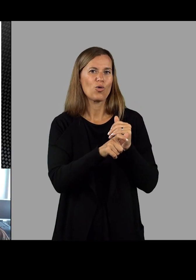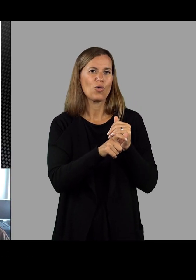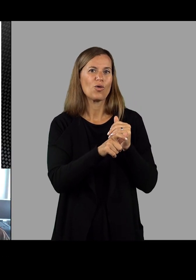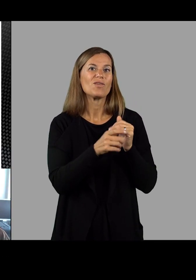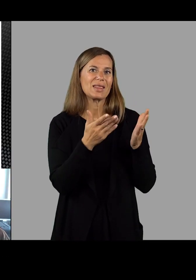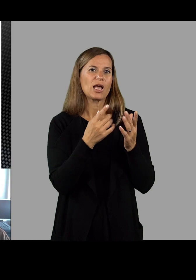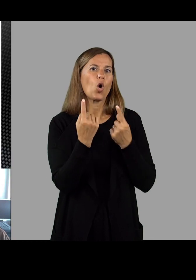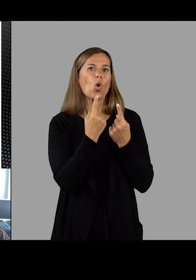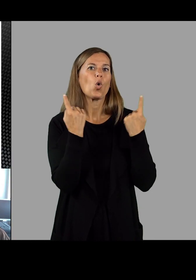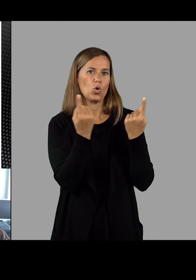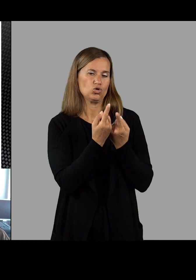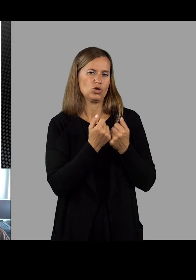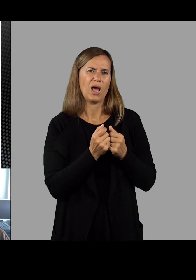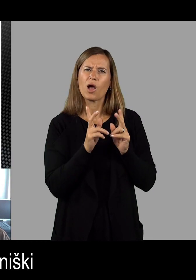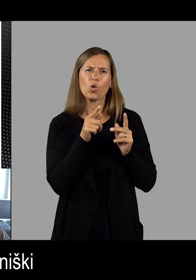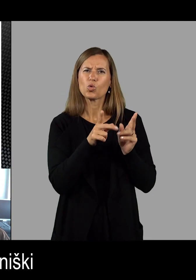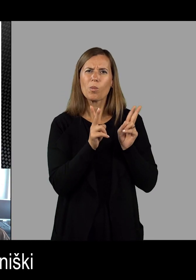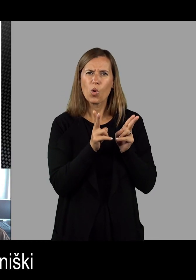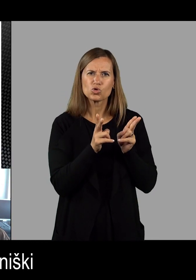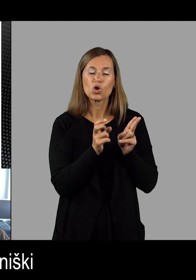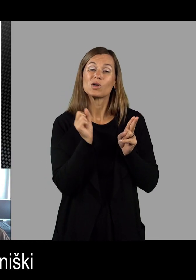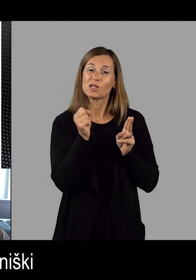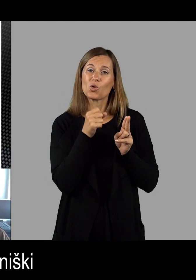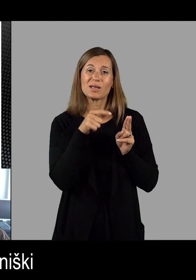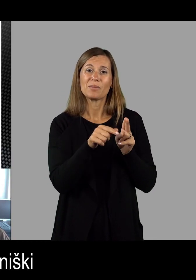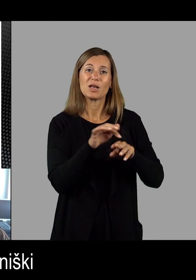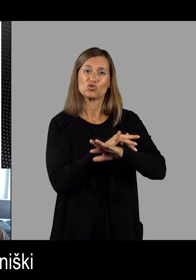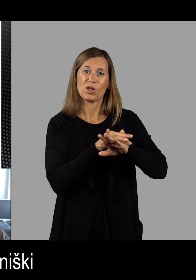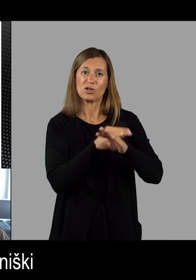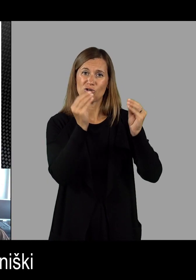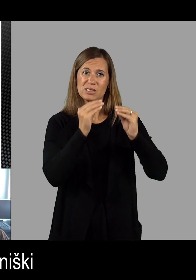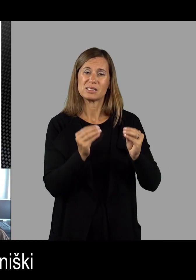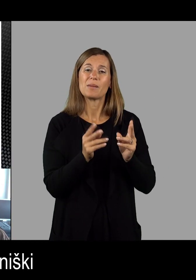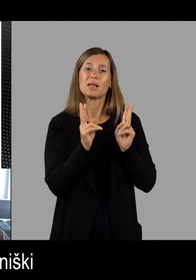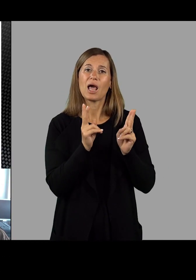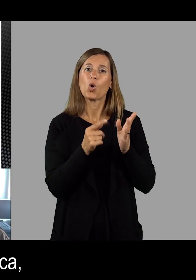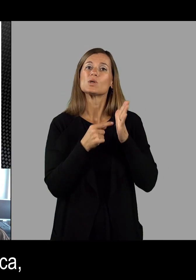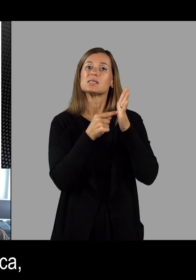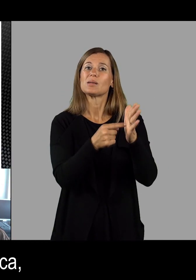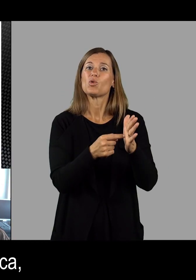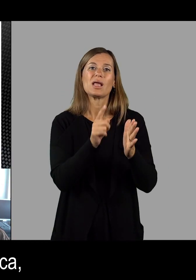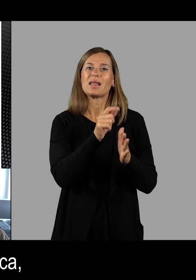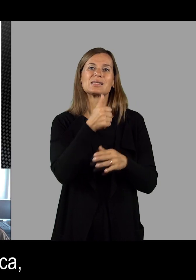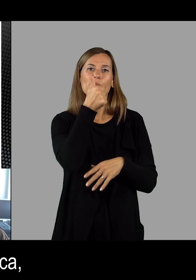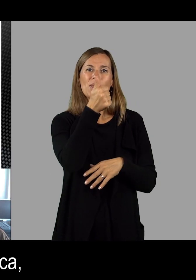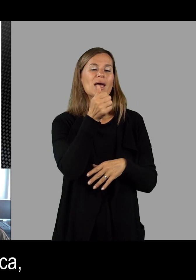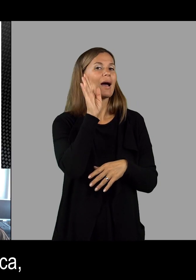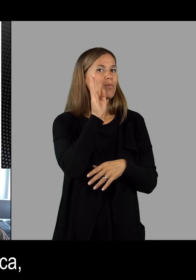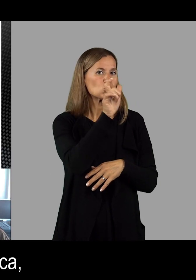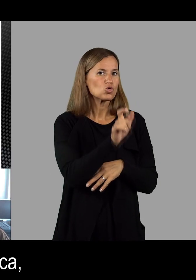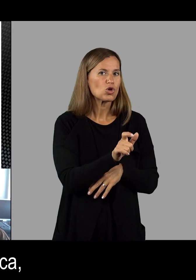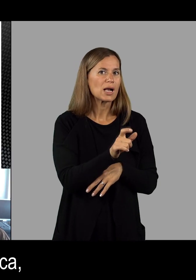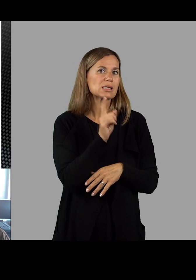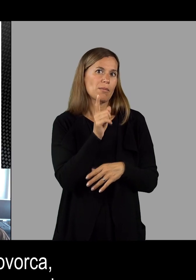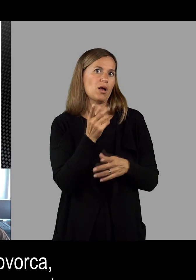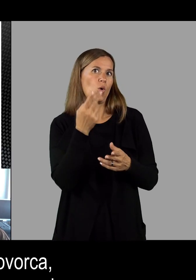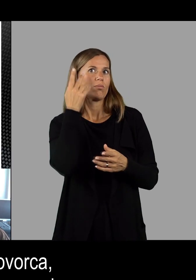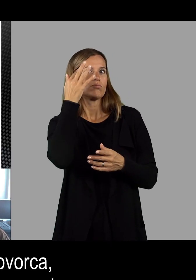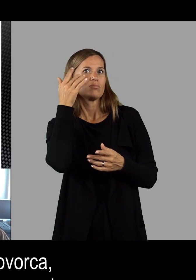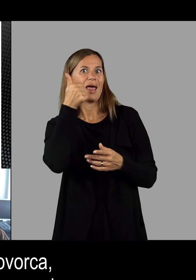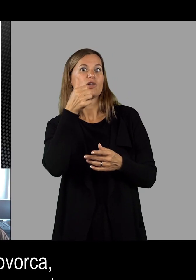okoliščinah. Kako je to mogoče? Ne? Zato, ker se pa s temi računalniškimi sistemi lahko simulira ne samo enega poslušalca, ampak predstavljate, da 100